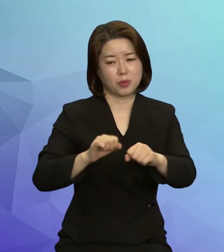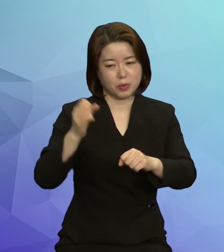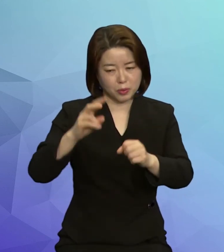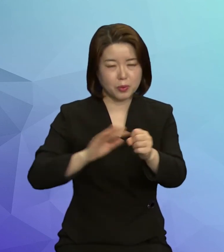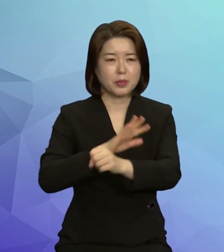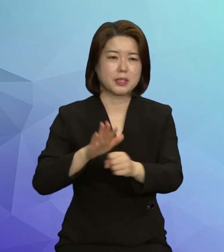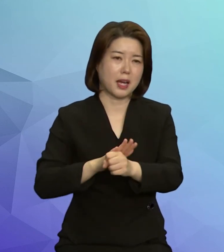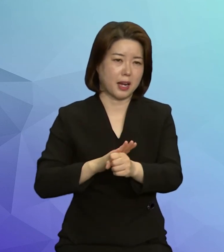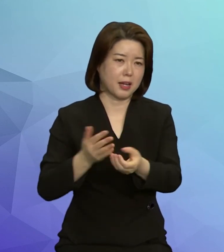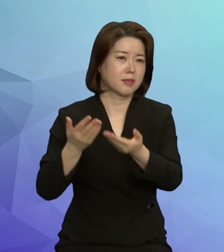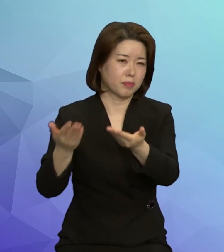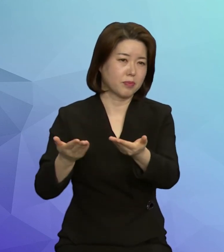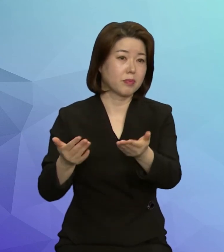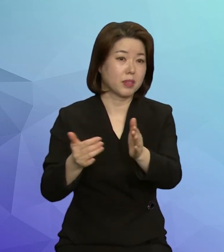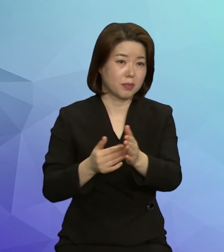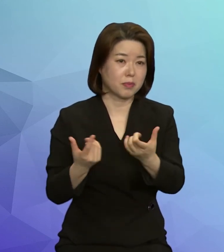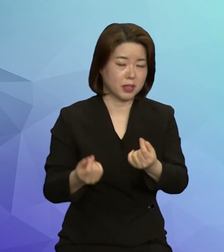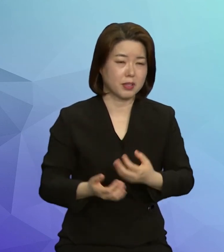용서와 사랑이에요.